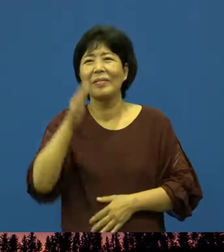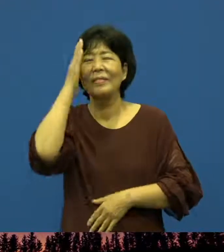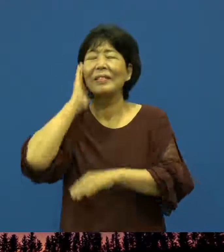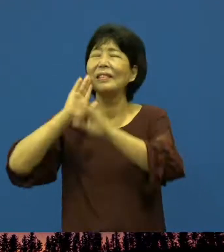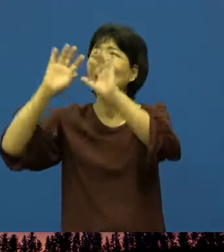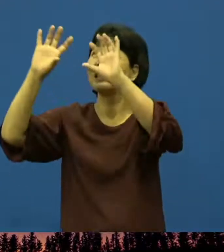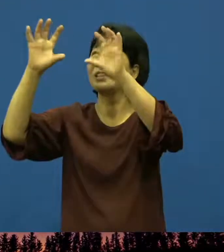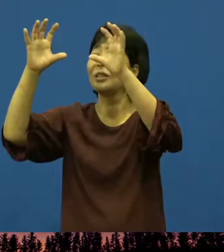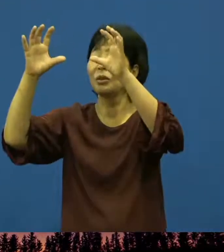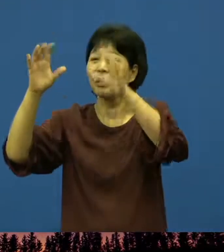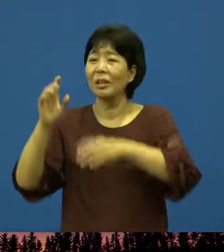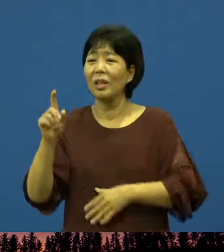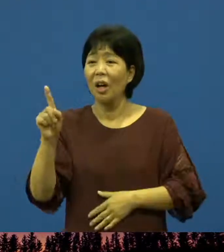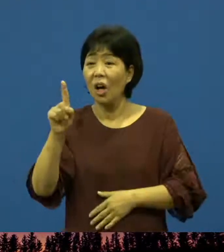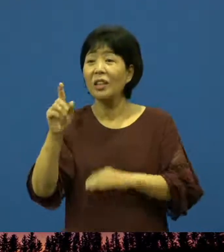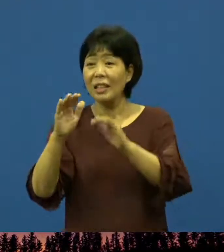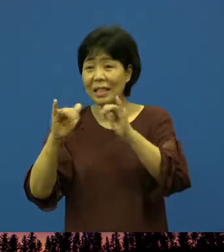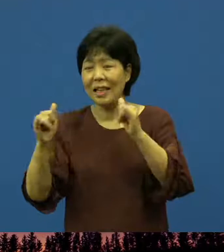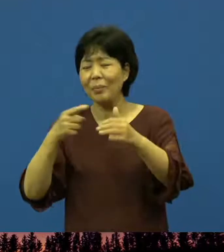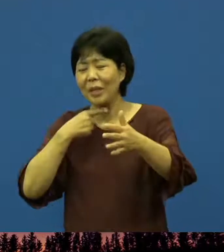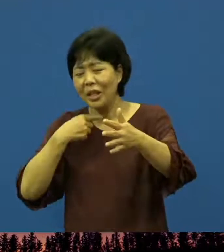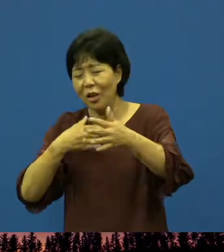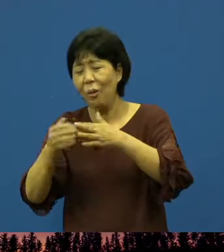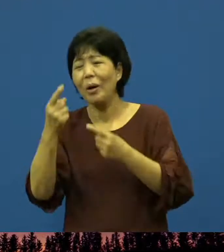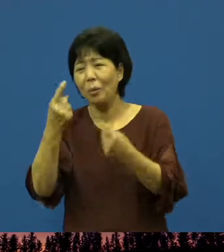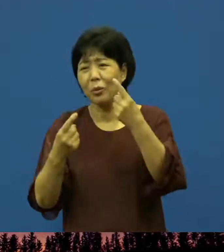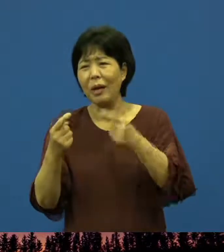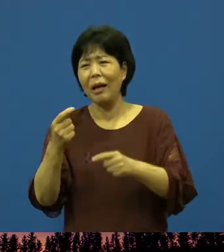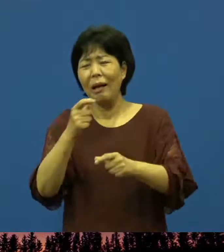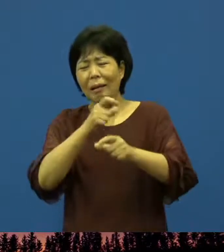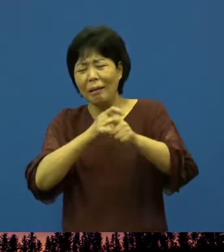천국은 어떤 한 사람이 경험한 것을 훨씬 더 뛰어넘는 세계입니다.